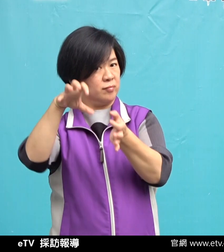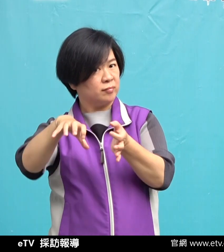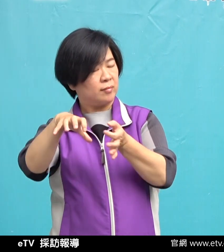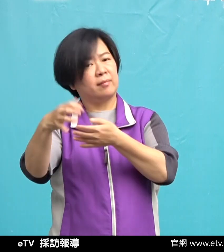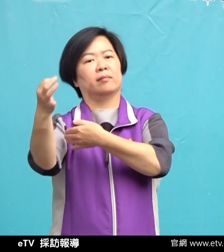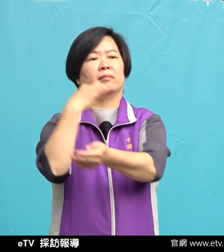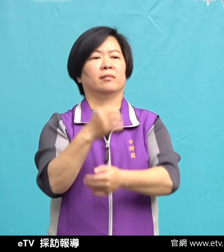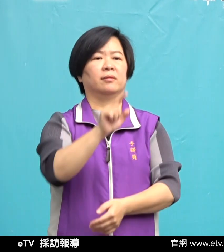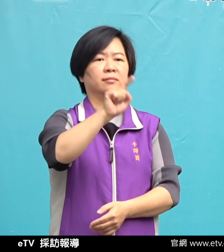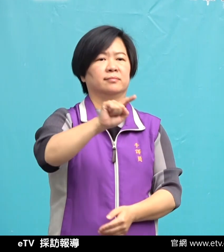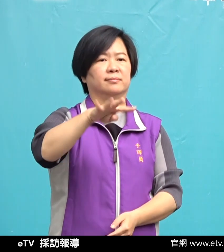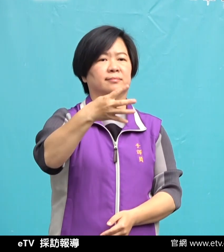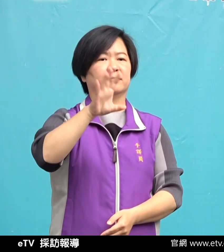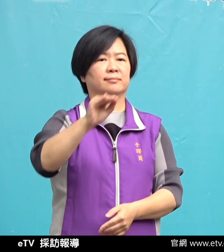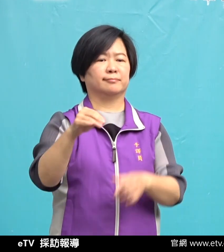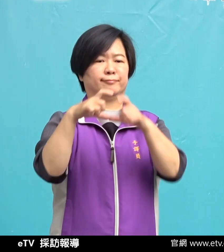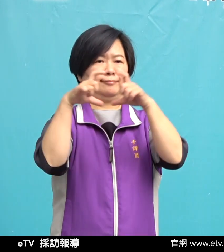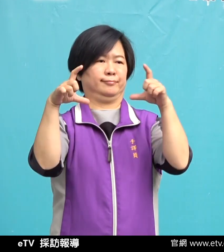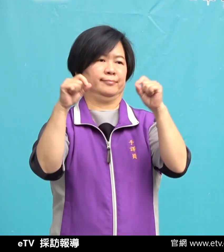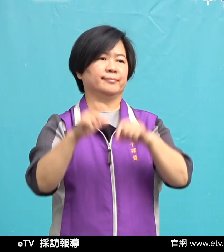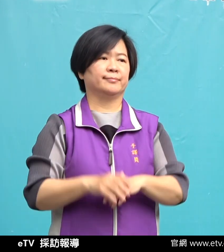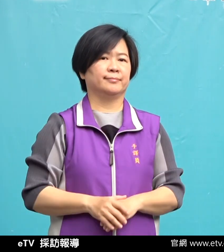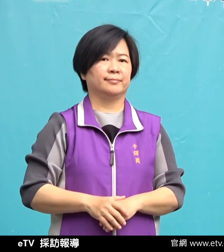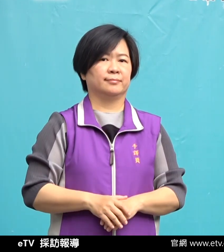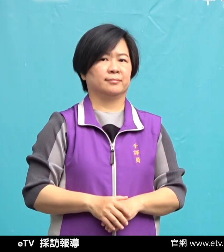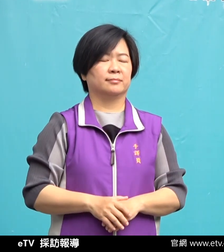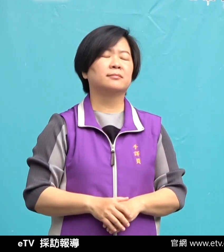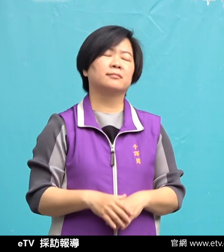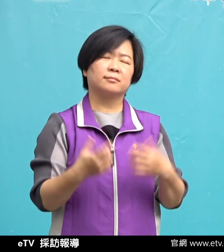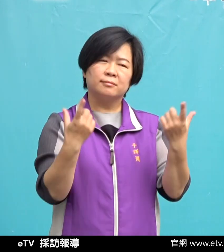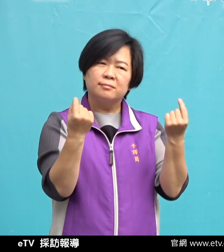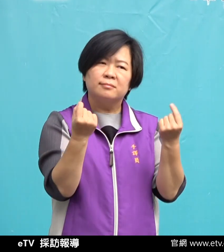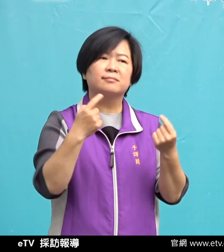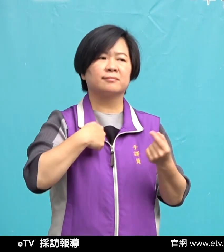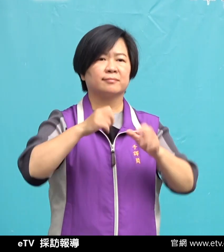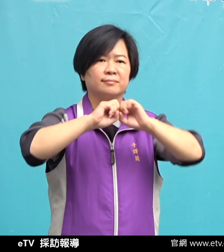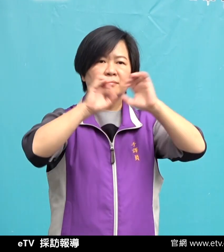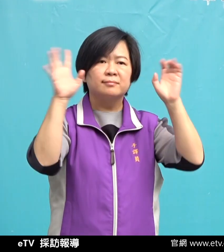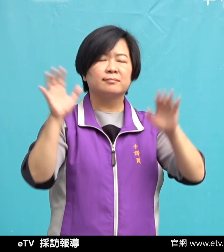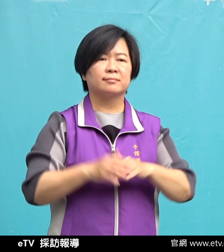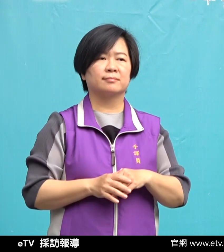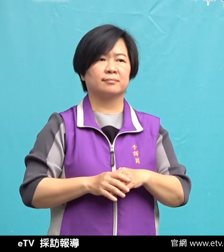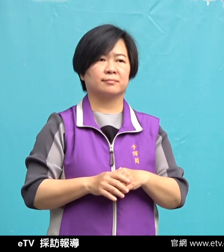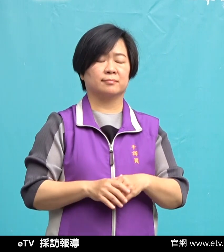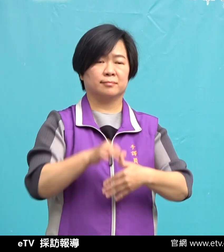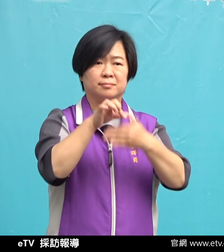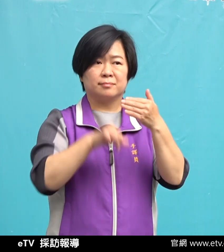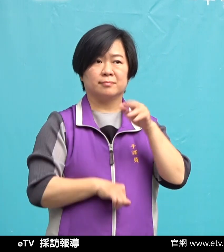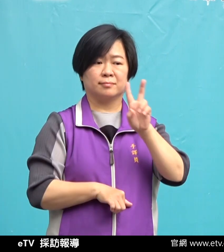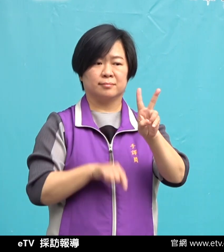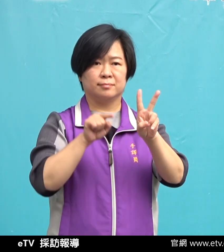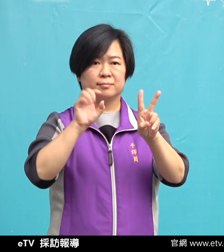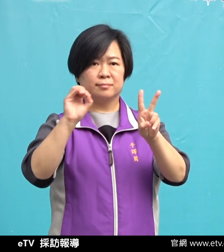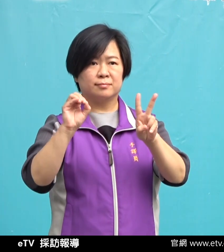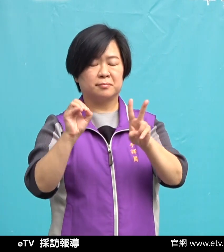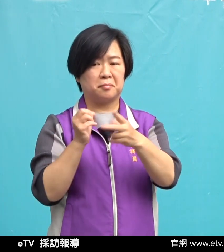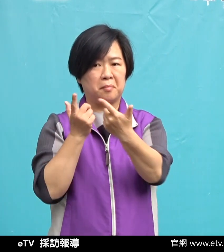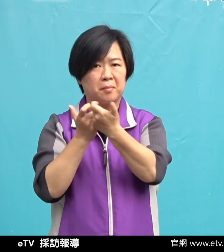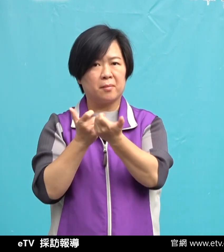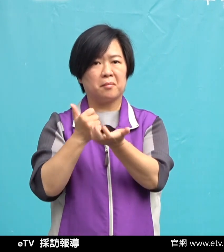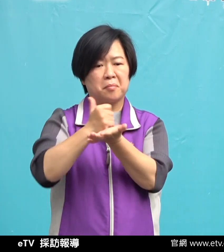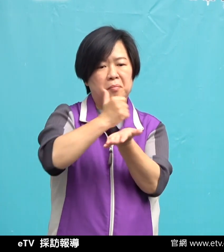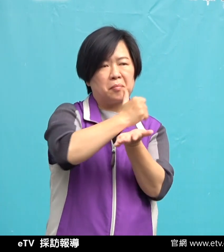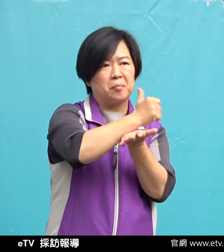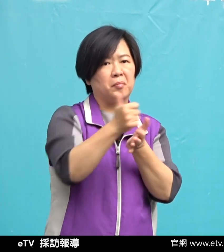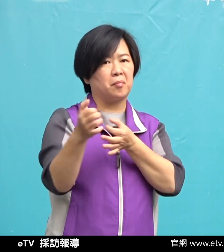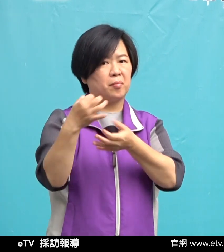出了1400多万片。那当然真的我刚才讲我们的2.0跟我们的那个配售，然后再加上狗爸